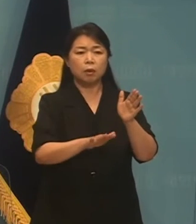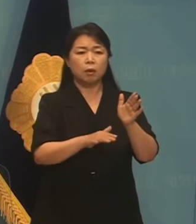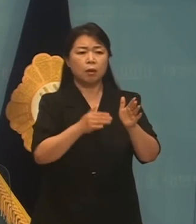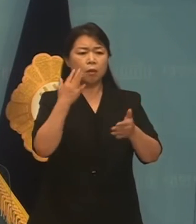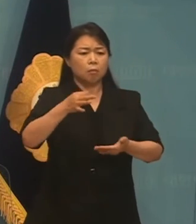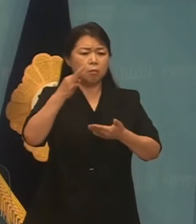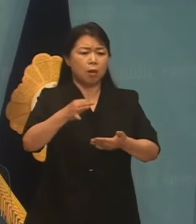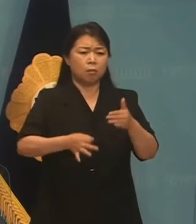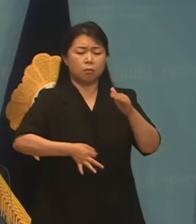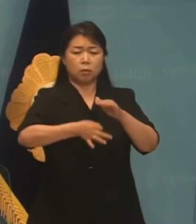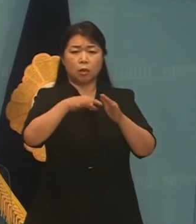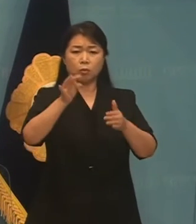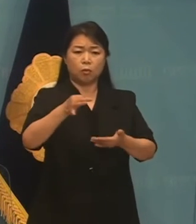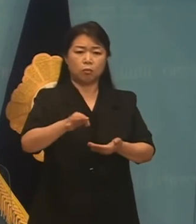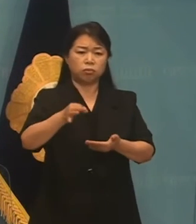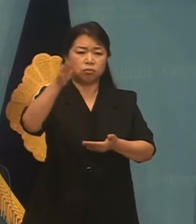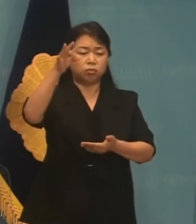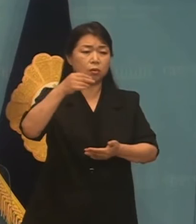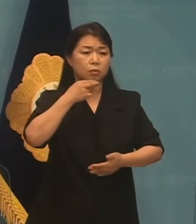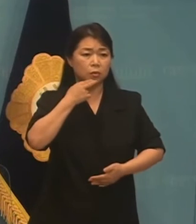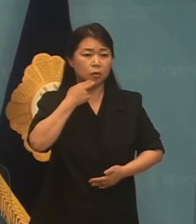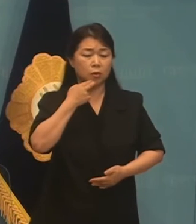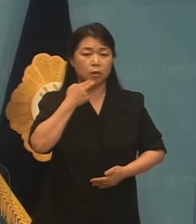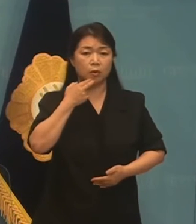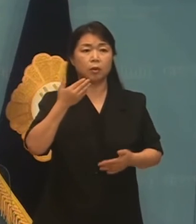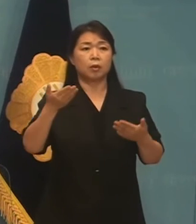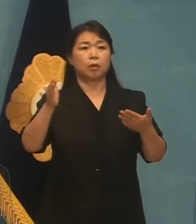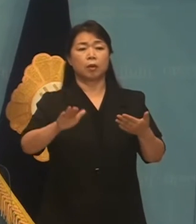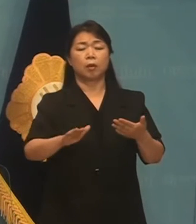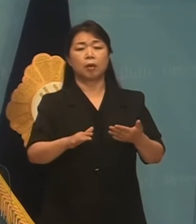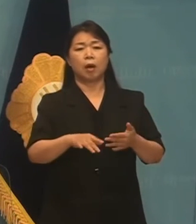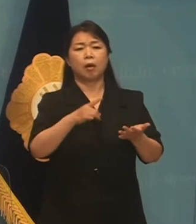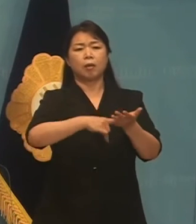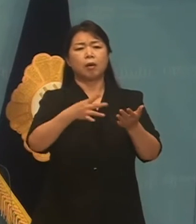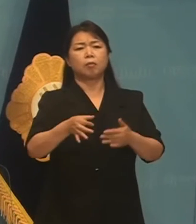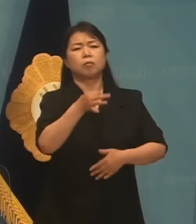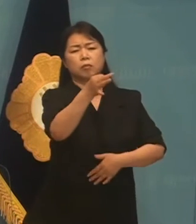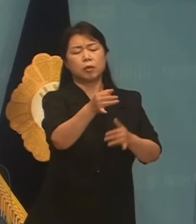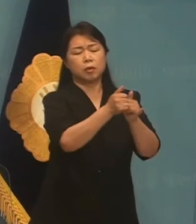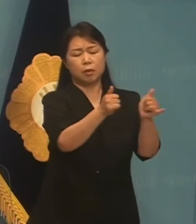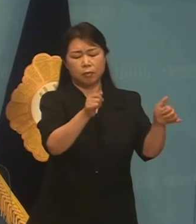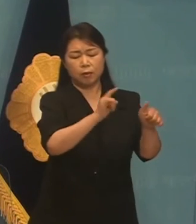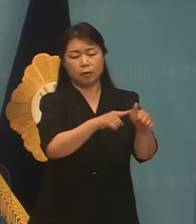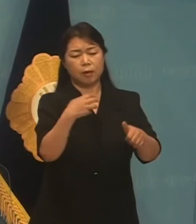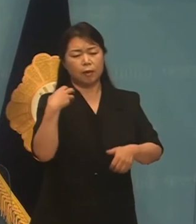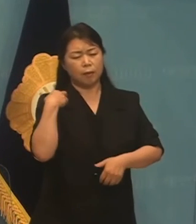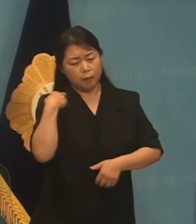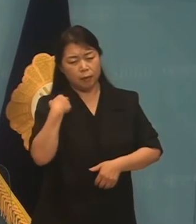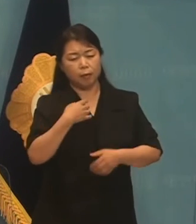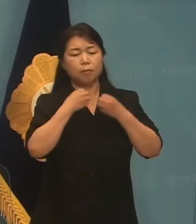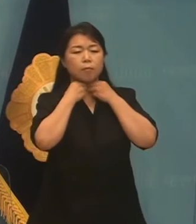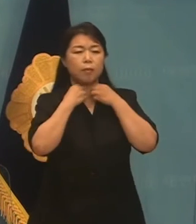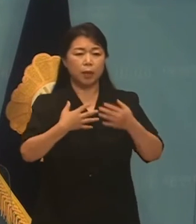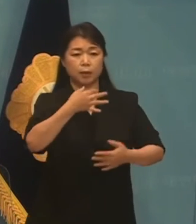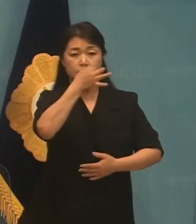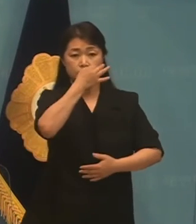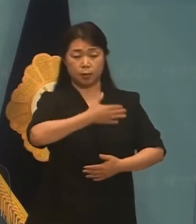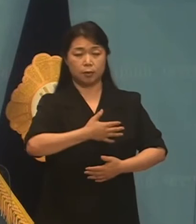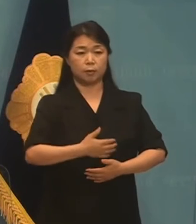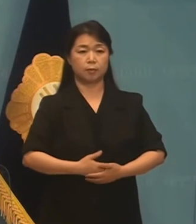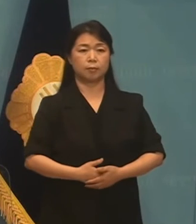일에 과실할 경우 납세자는 엄청난 고통에 시달릴 수밖에 없습니다.